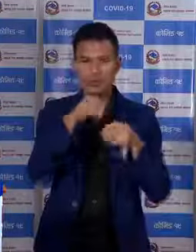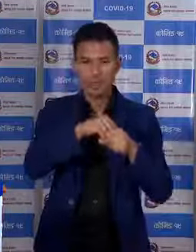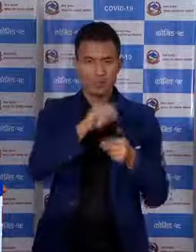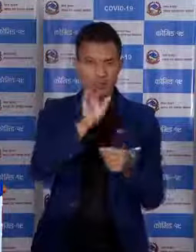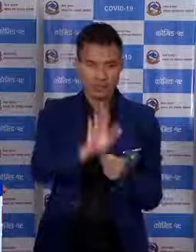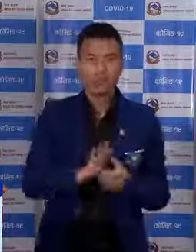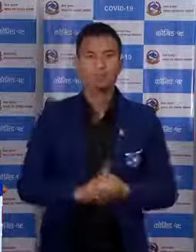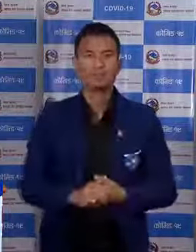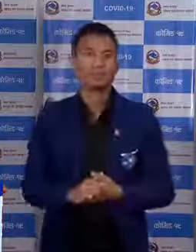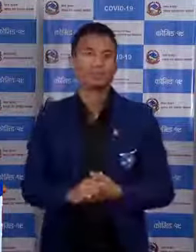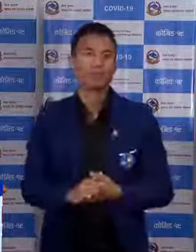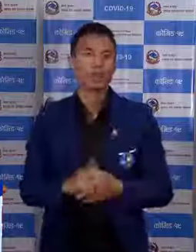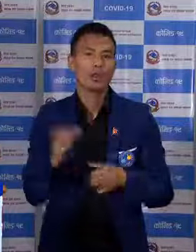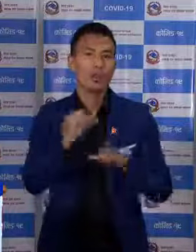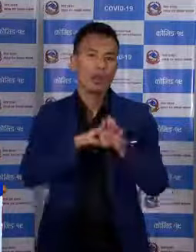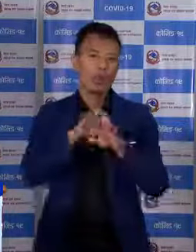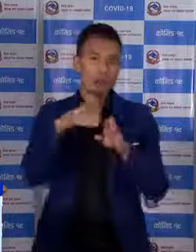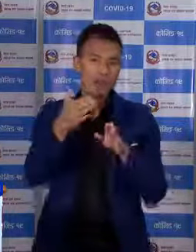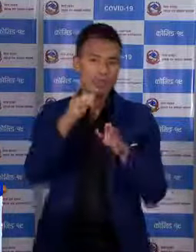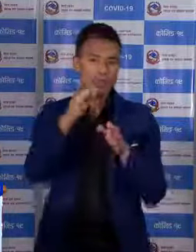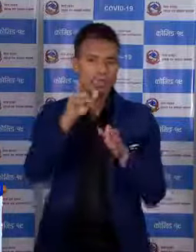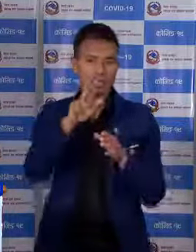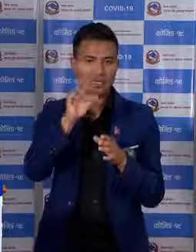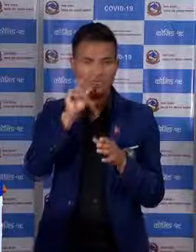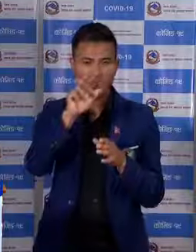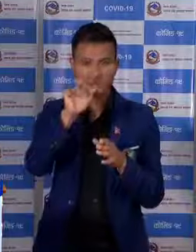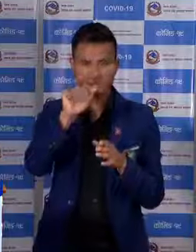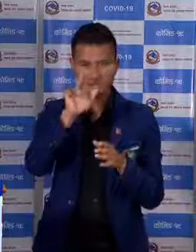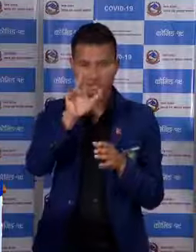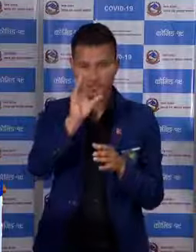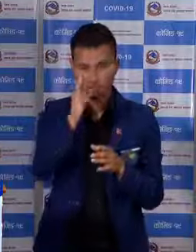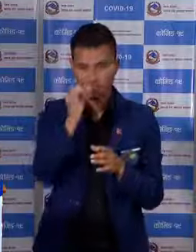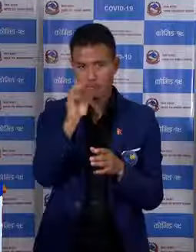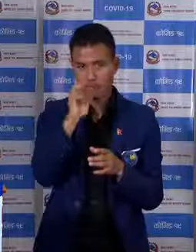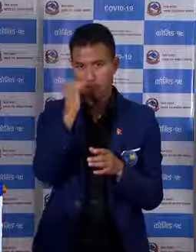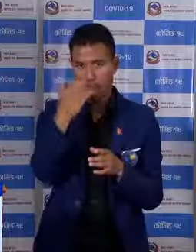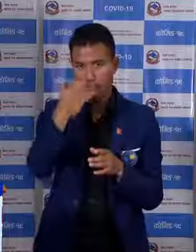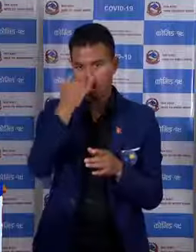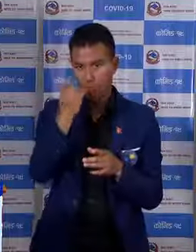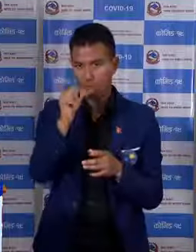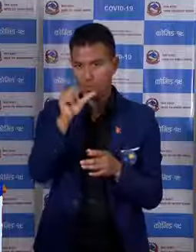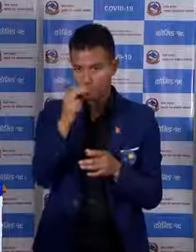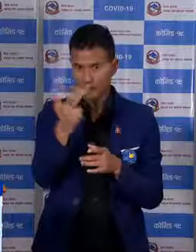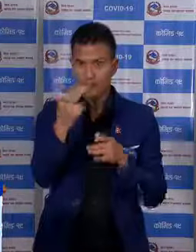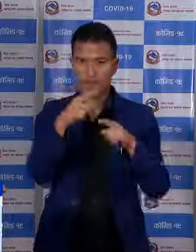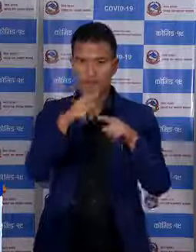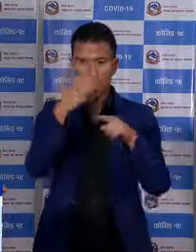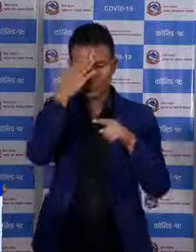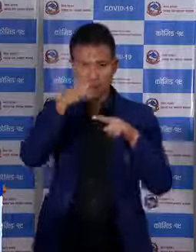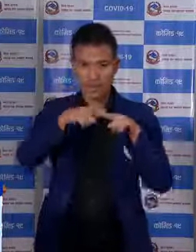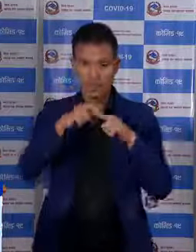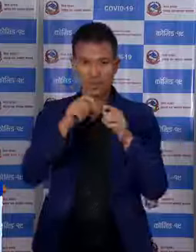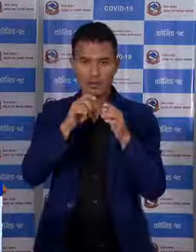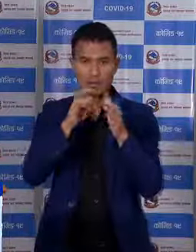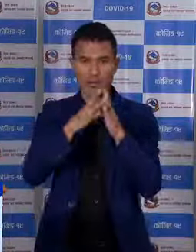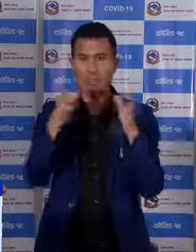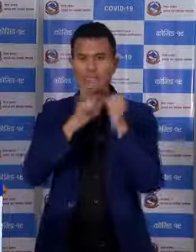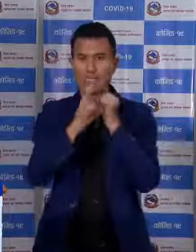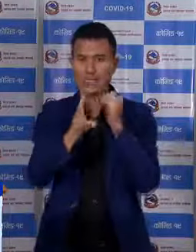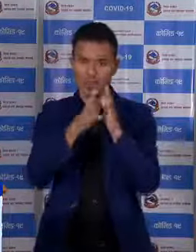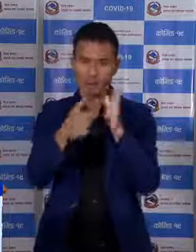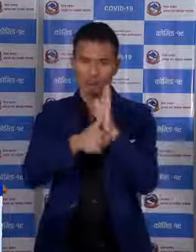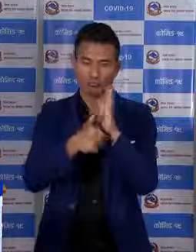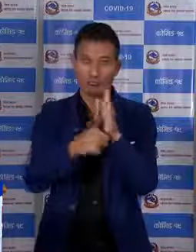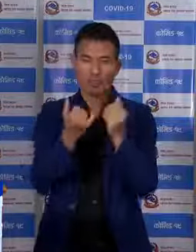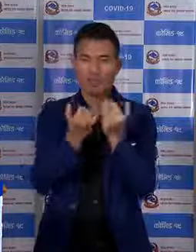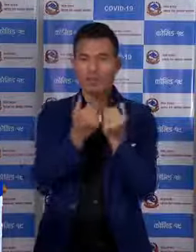छा रहुआ हारूलाई एपिड़ो मेलोजी तथा रोगनेंतर माहासाख भार्फत संपर्क गरेरा ट्रेसिंग को कार्रे भही